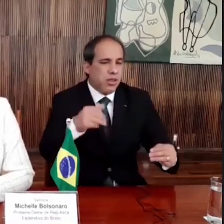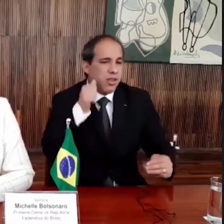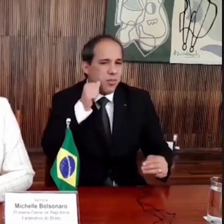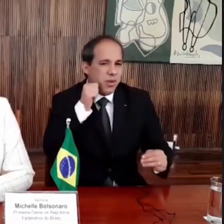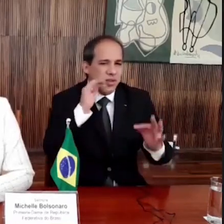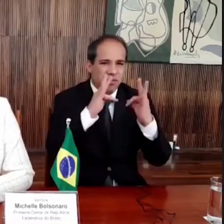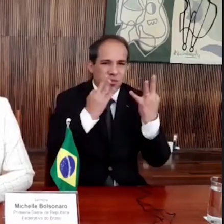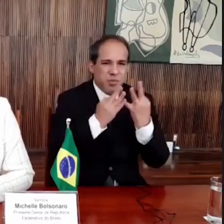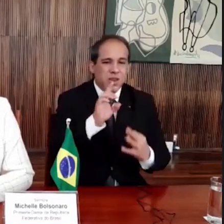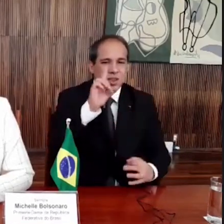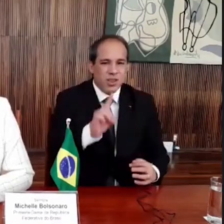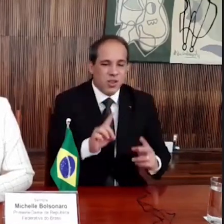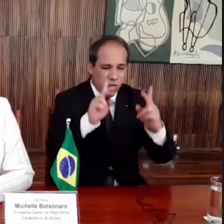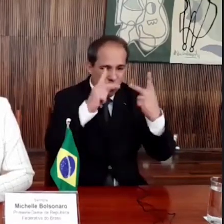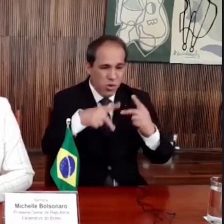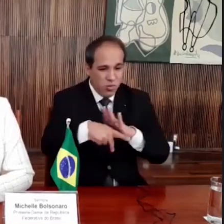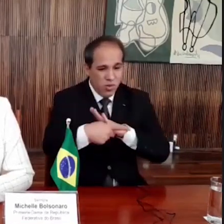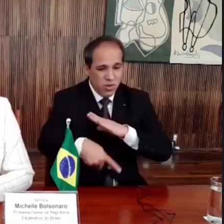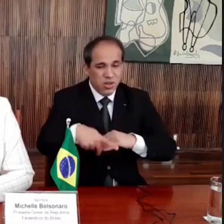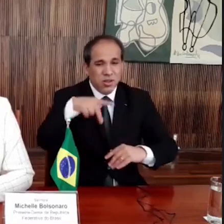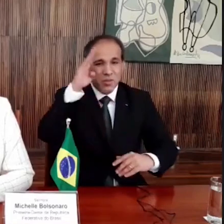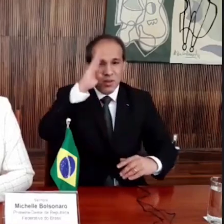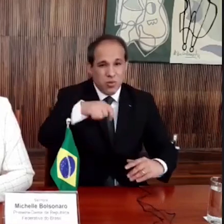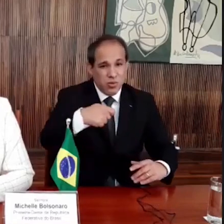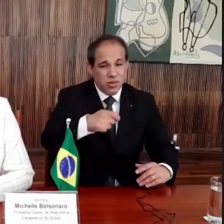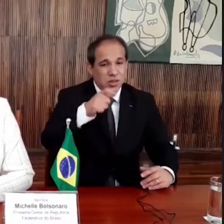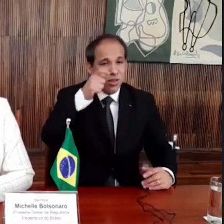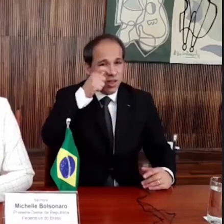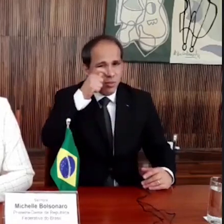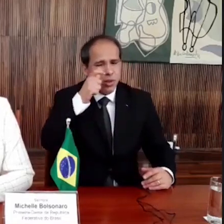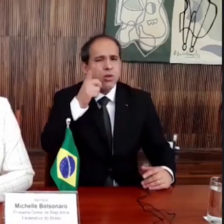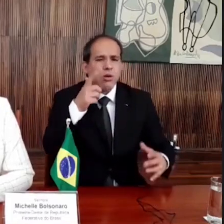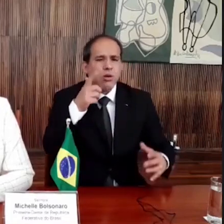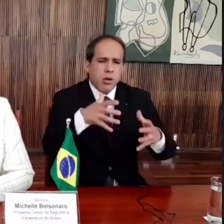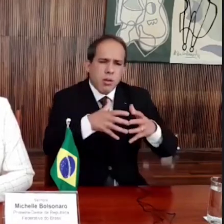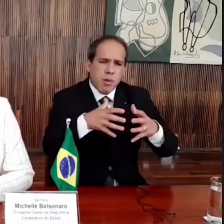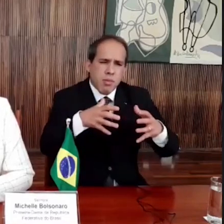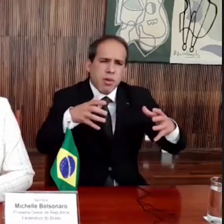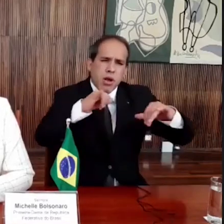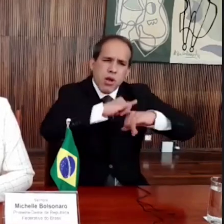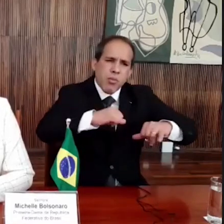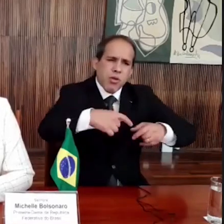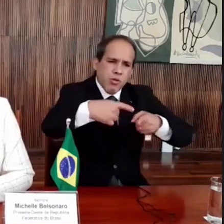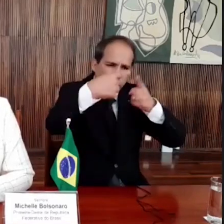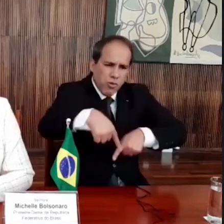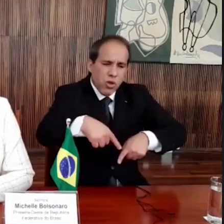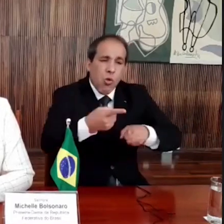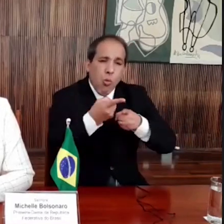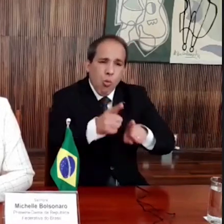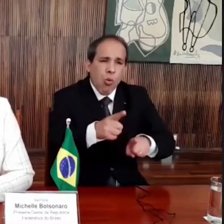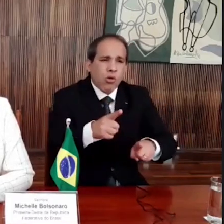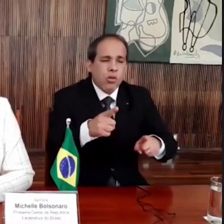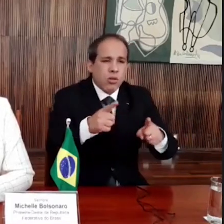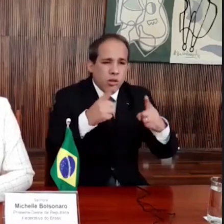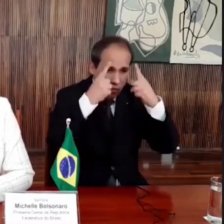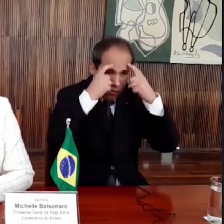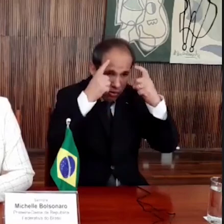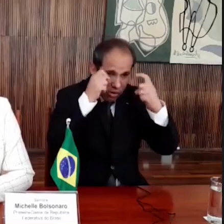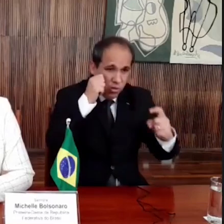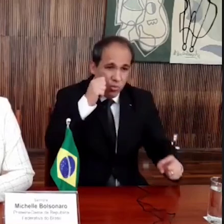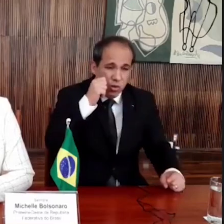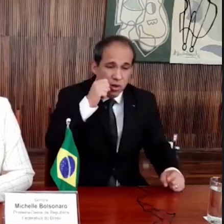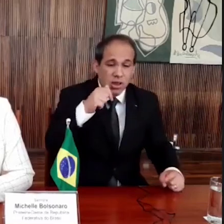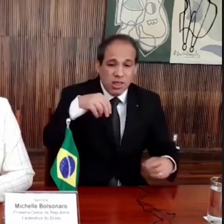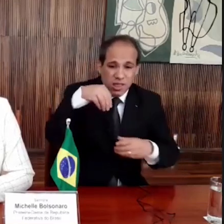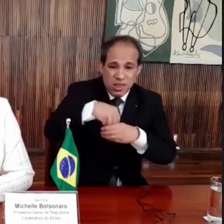dos Direitos Humanos do Brasil, Damaris Alves, tem ampliado a campanha de enfrentamento à violência contra a mulher do